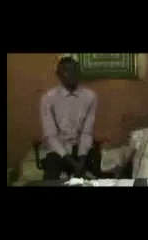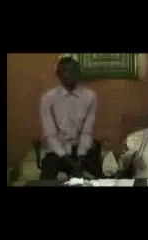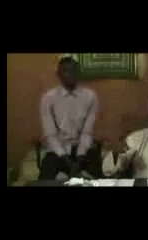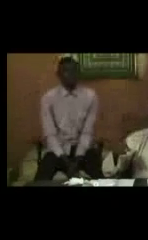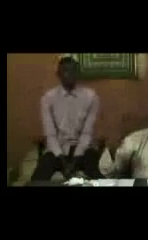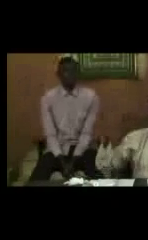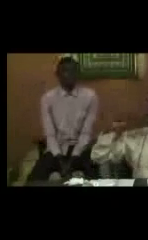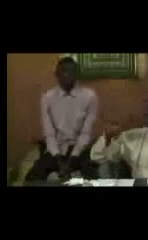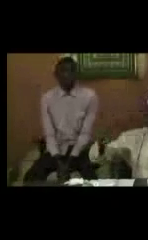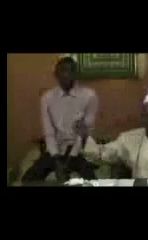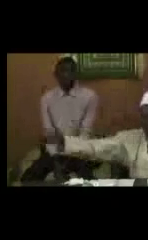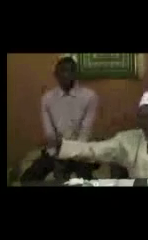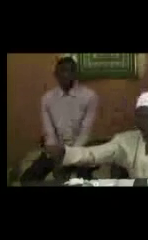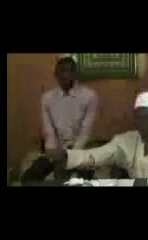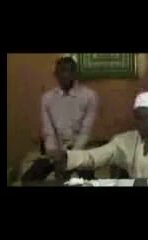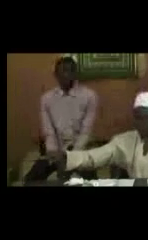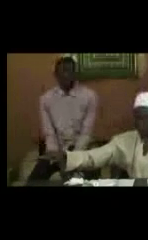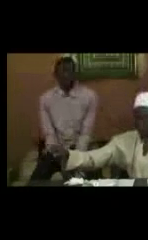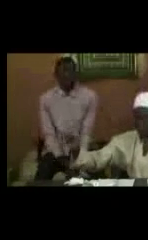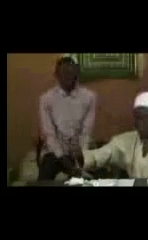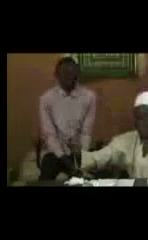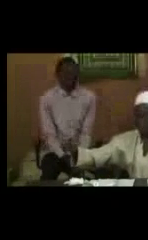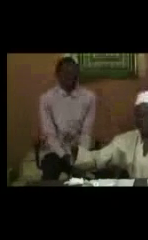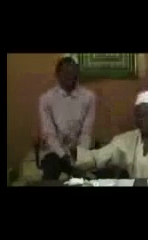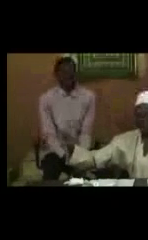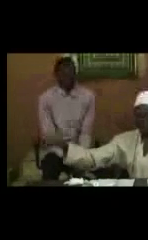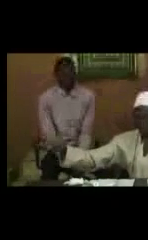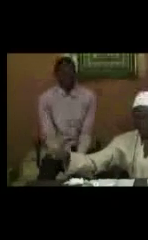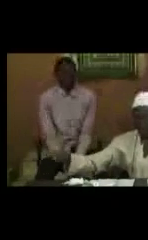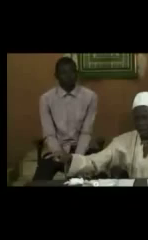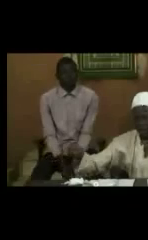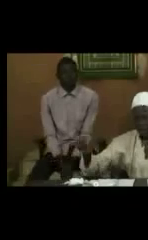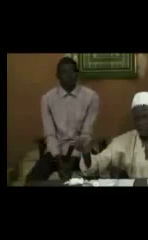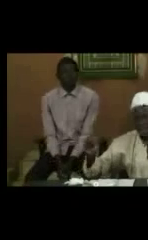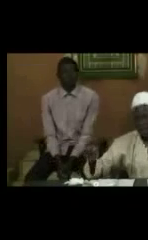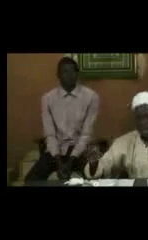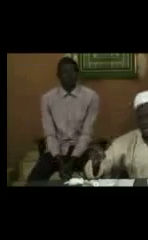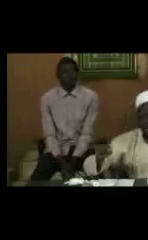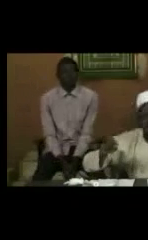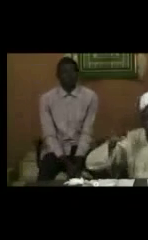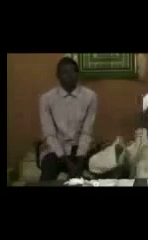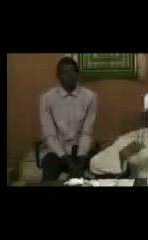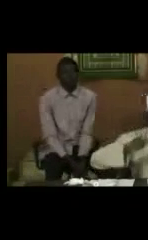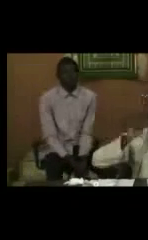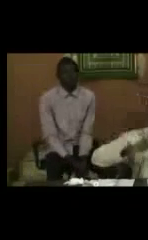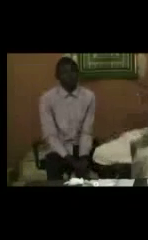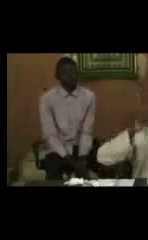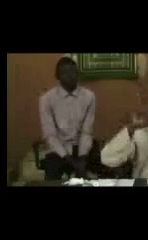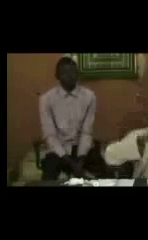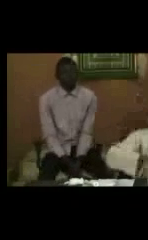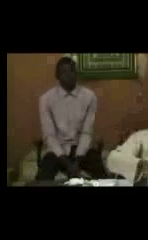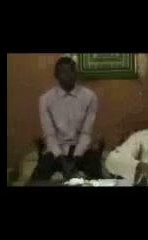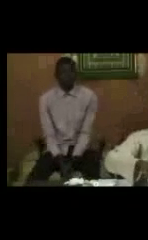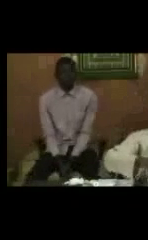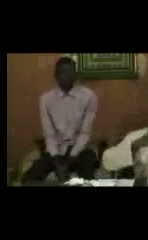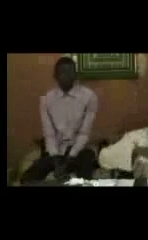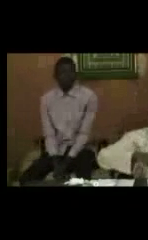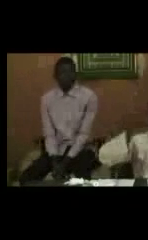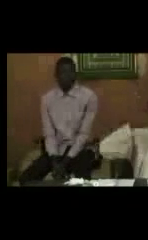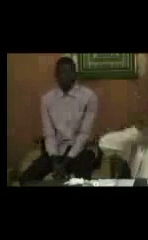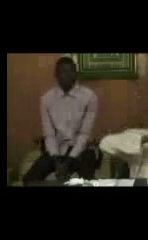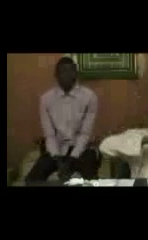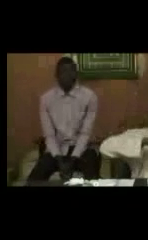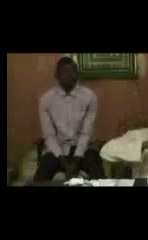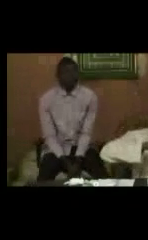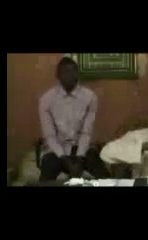elomi maukun fan won tun gba wa ni maukun fan itumo eni pe oro yen pin sodo saabe ko dodo